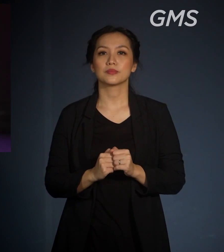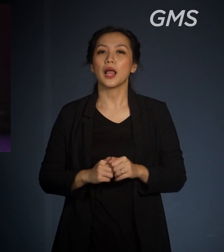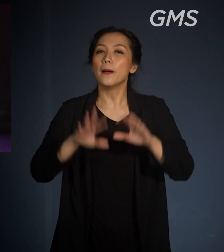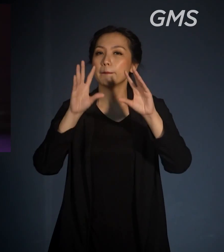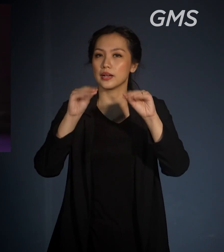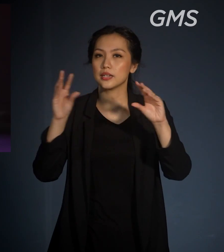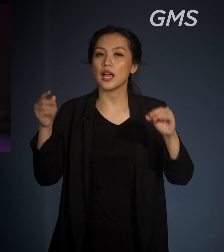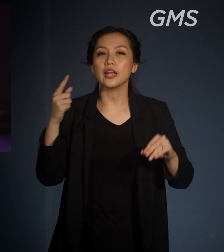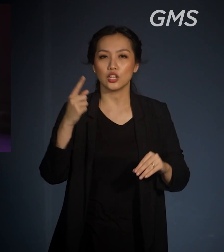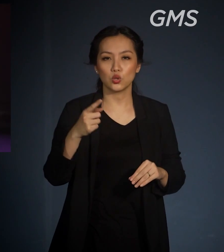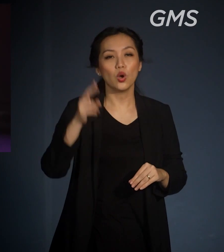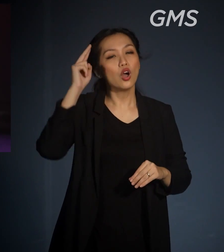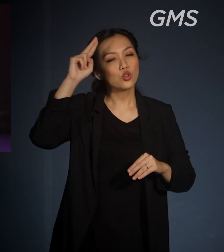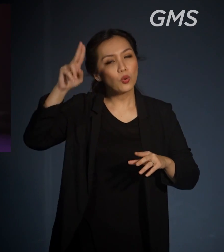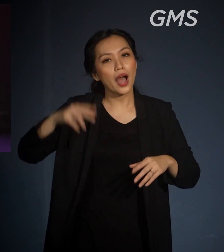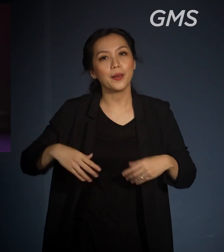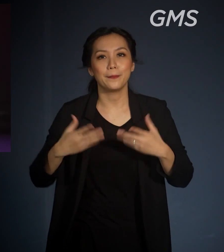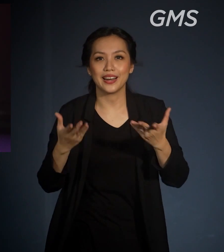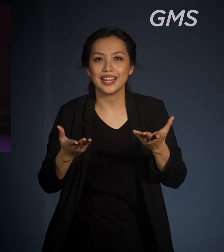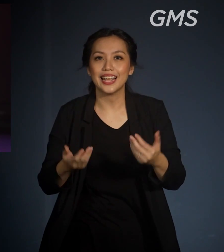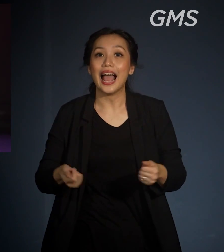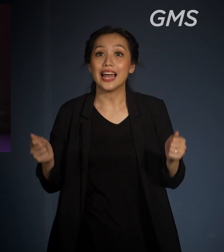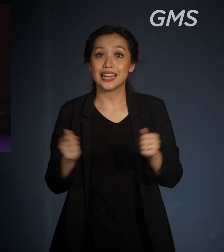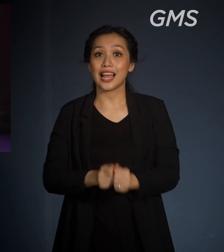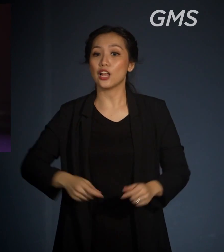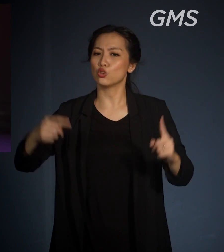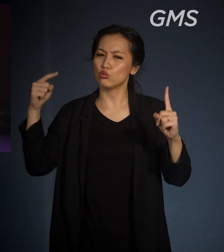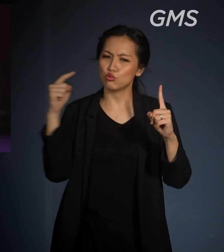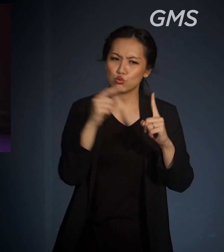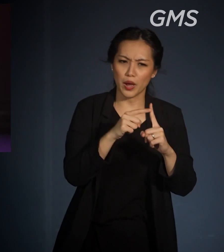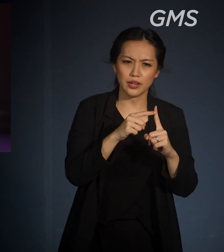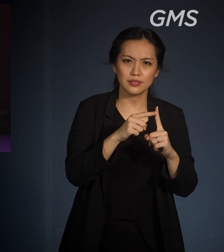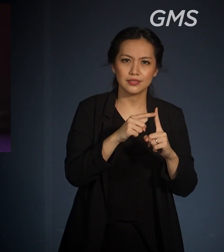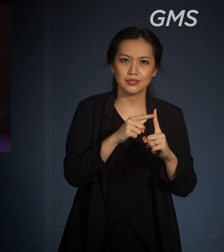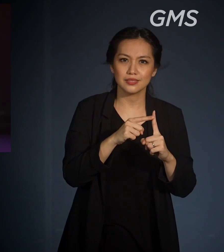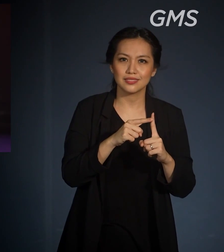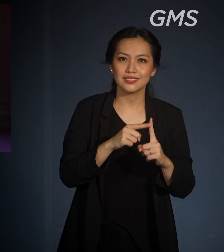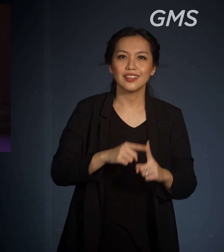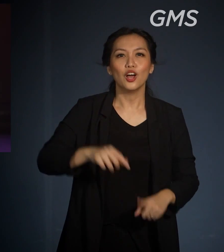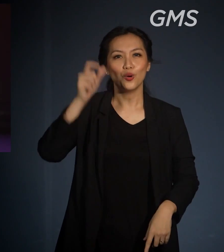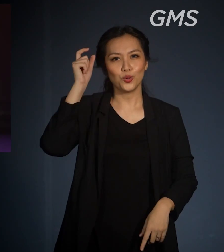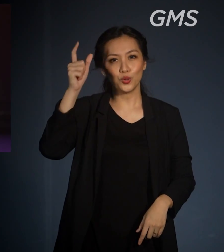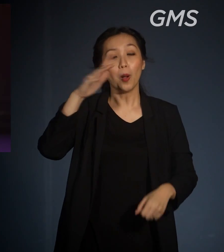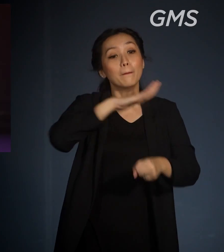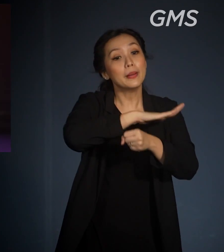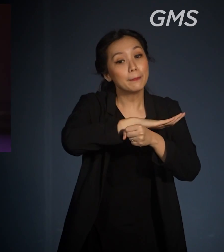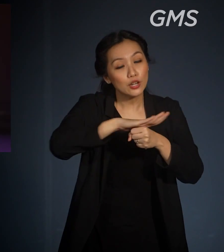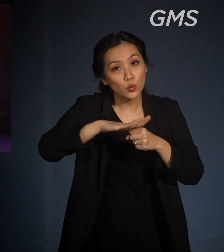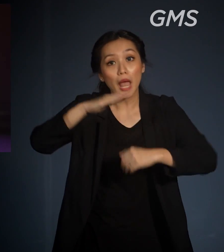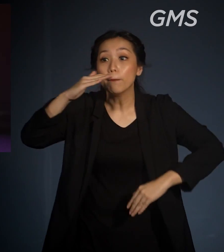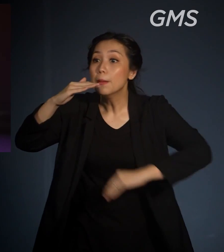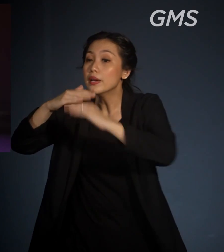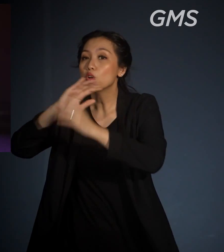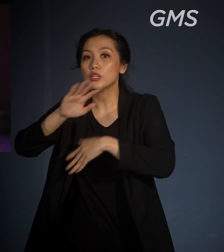Pekerjaan itu diberikan Tuhan dalam kehidupan Anda dengan tujuan apa? Supaya Tuhan bisa memenuhi kebutuhan hidup Anda.